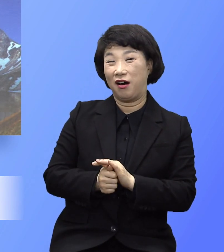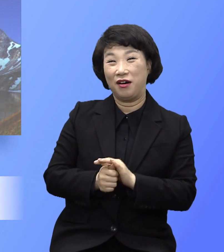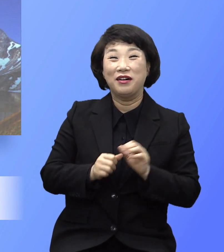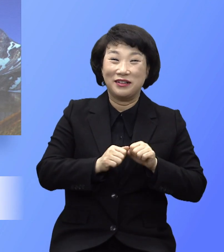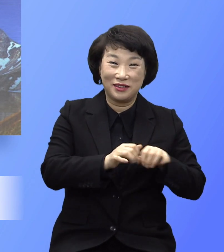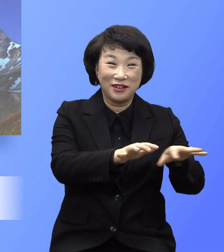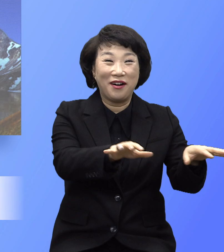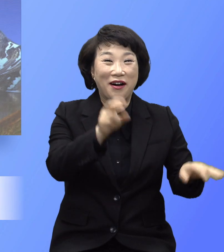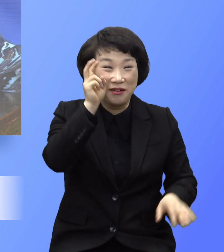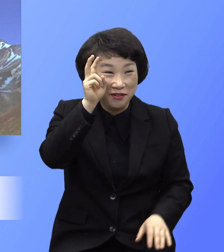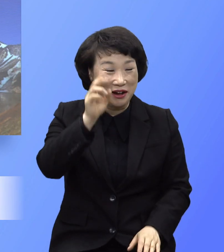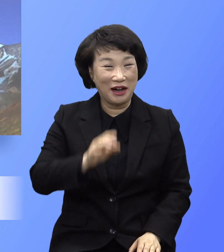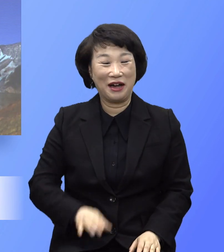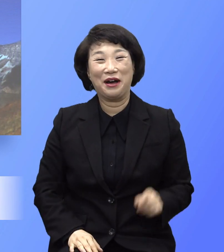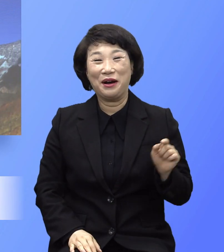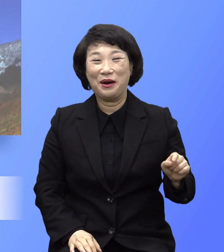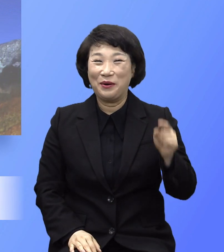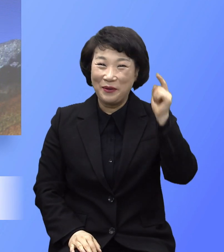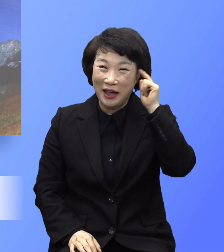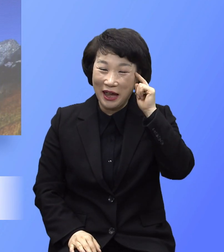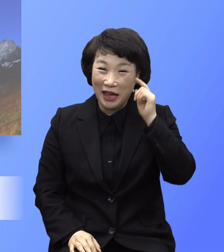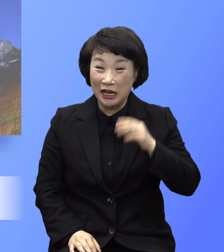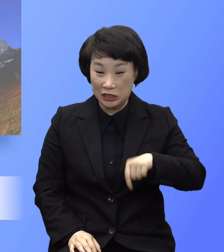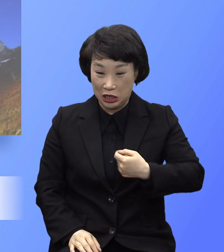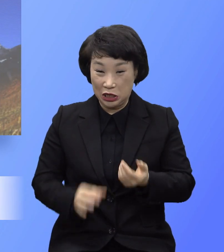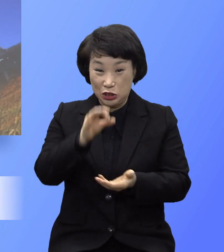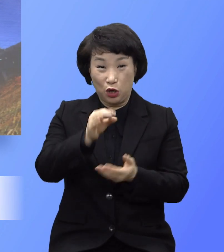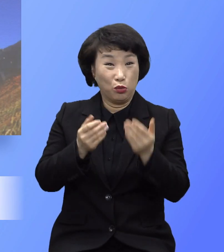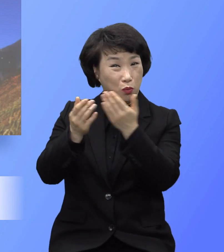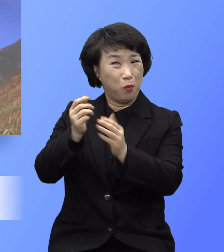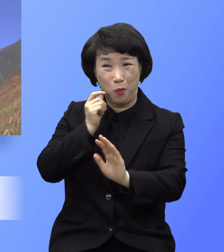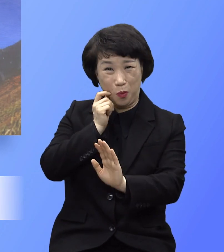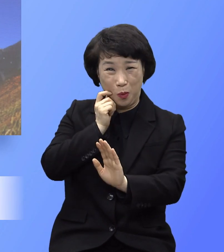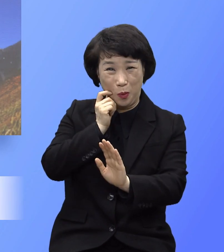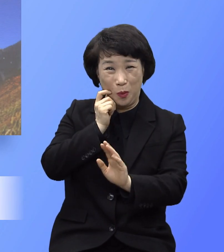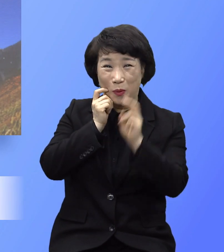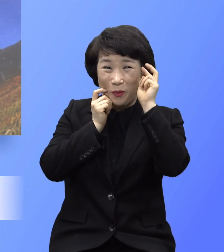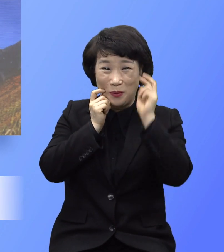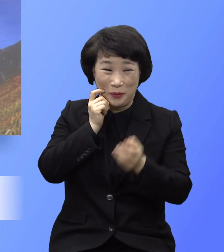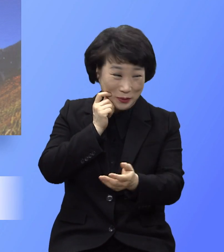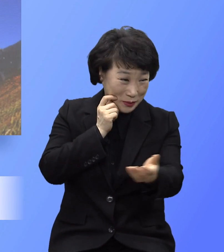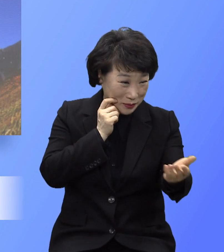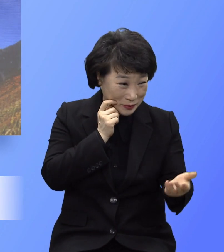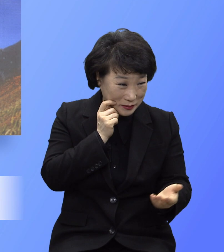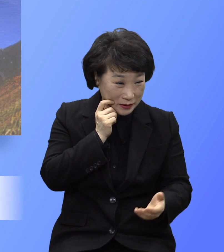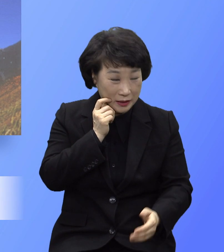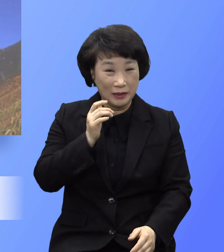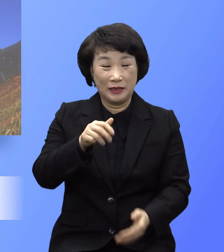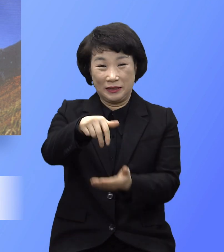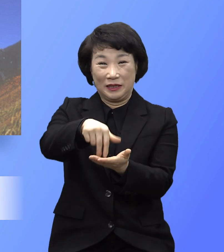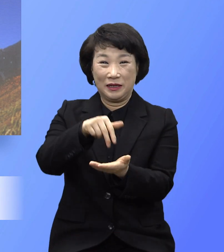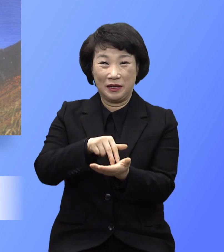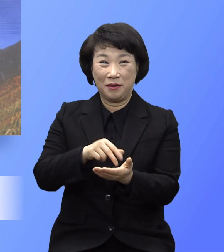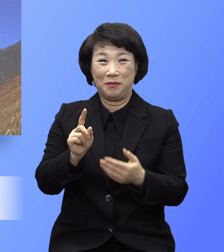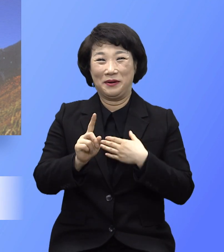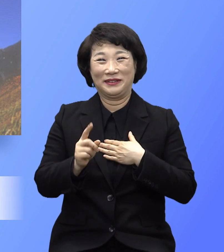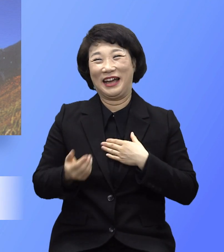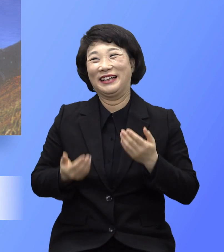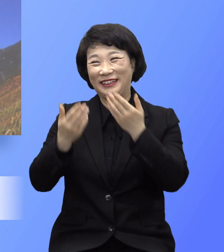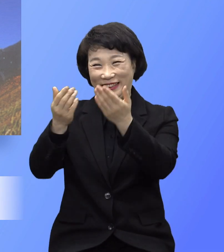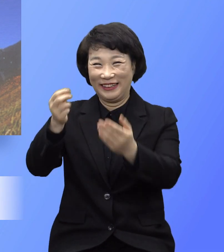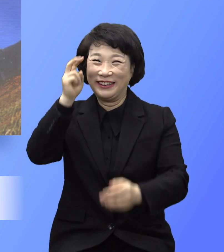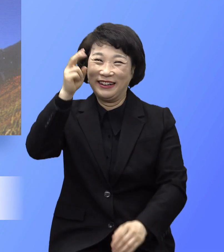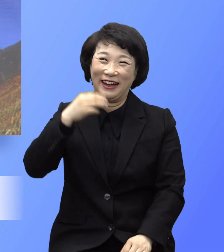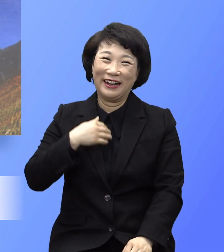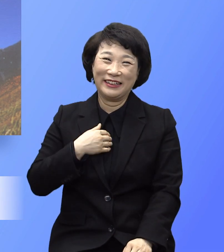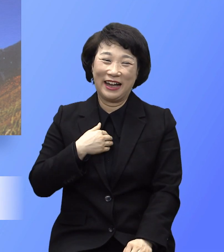거의 다. 왜? 전 재산 안 내놓으려고. 나 같으면 내놓겠어요.